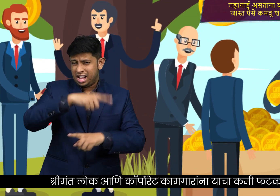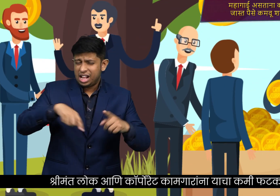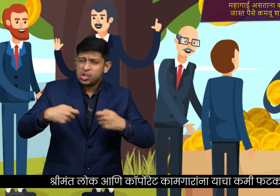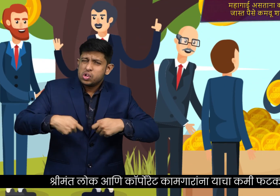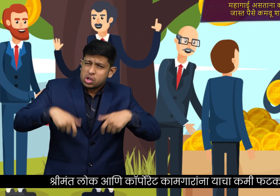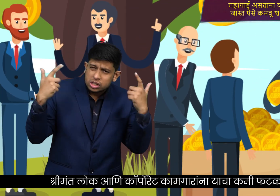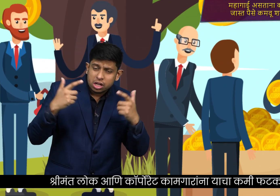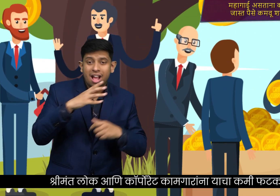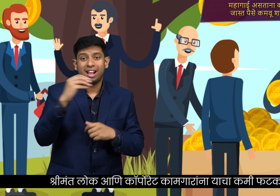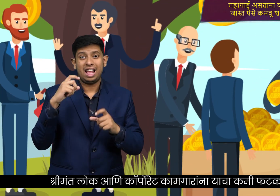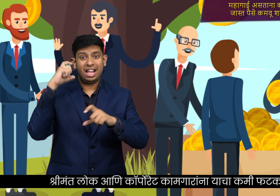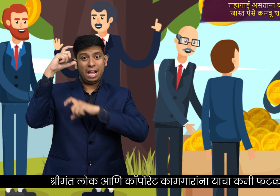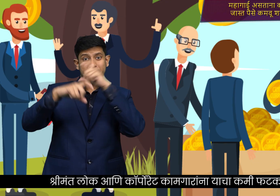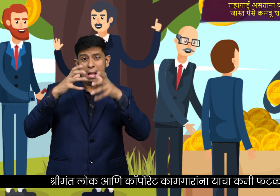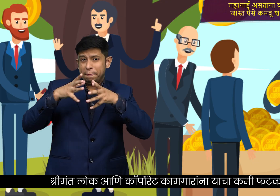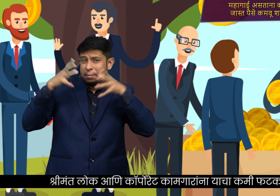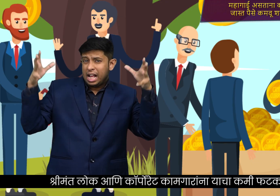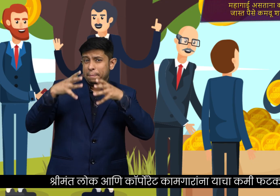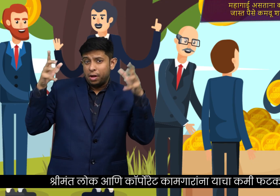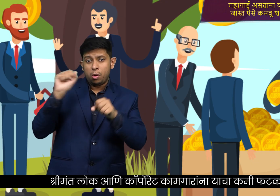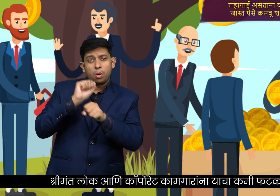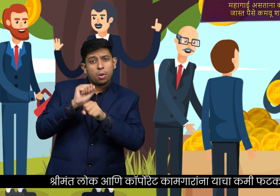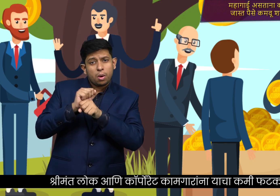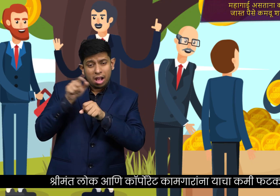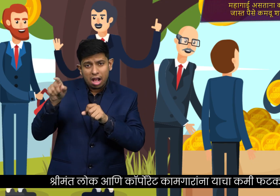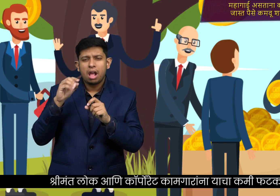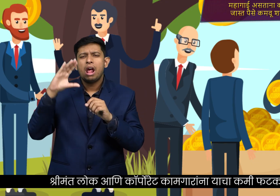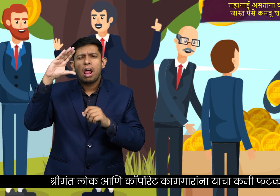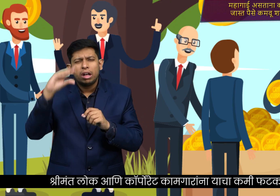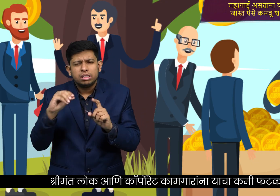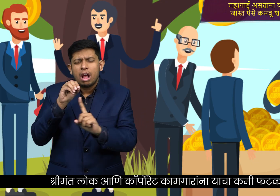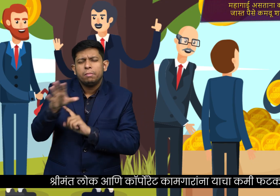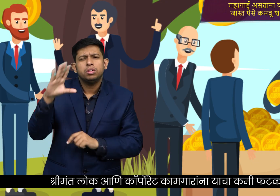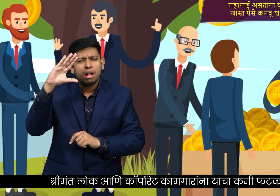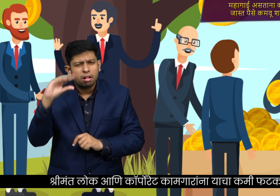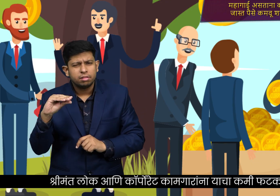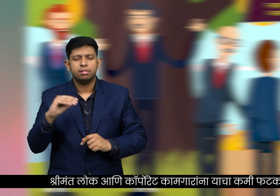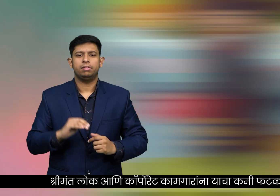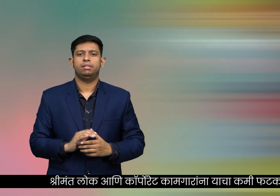श्रीमंत लोक आणि कॉर्पोरेट कामगारांना याचा कमी फटका बसतो.